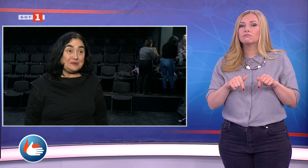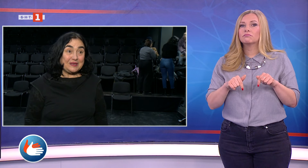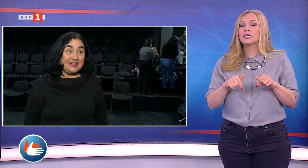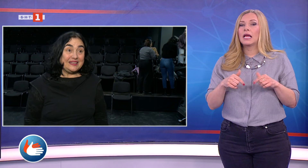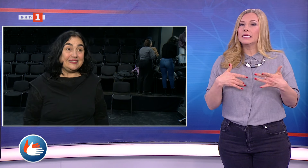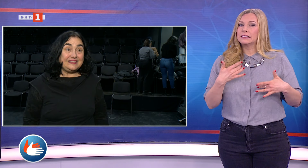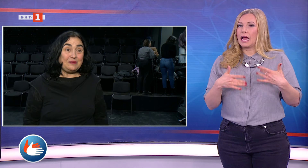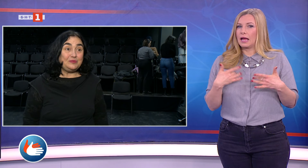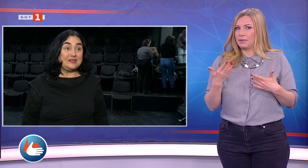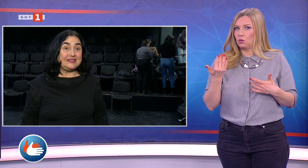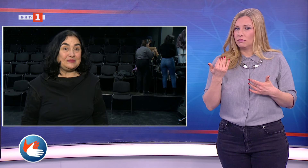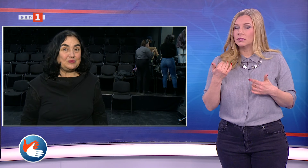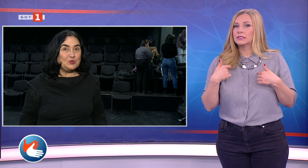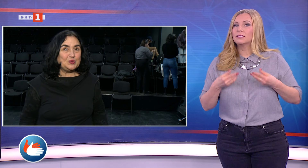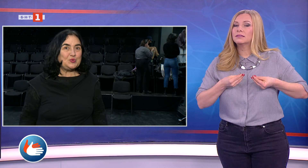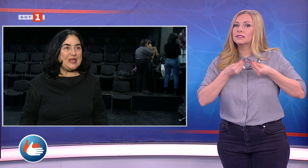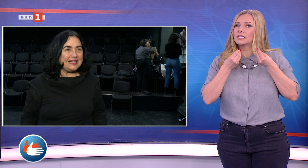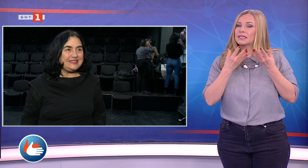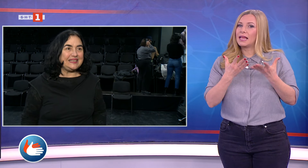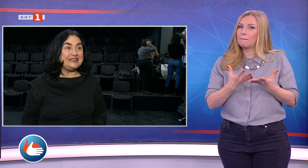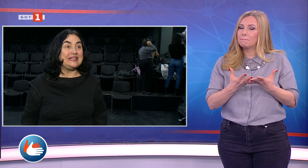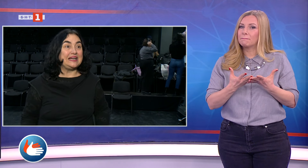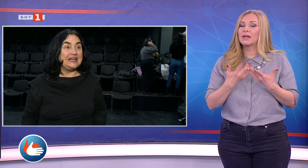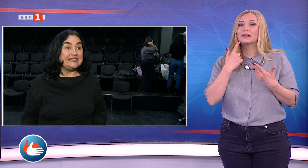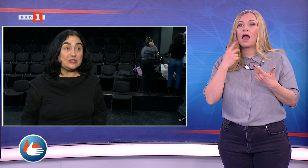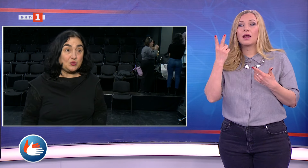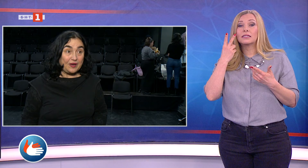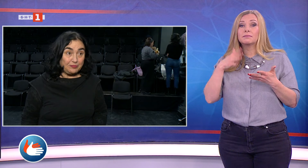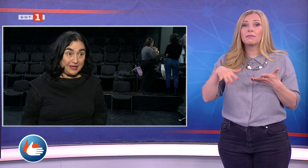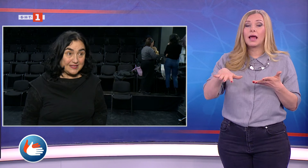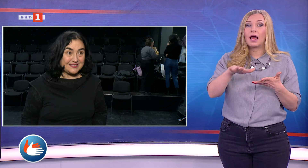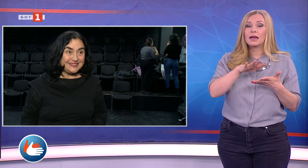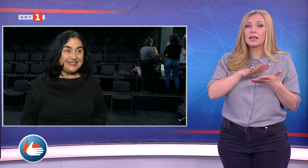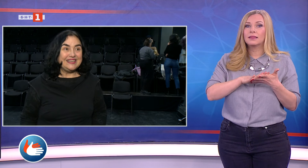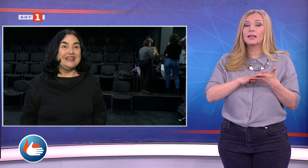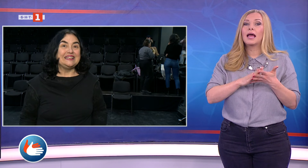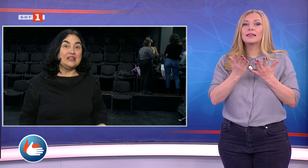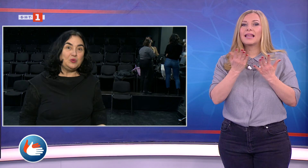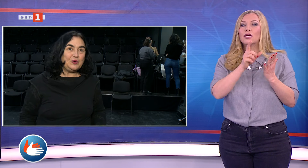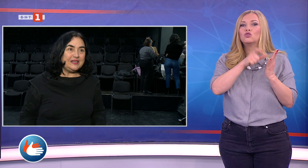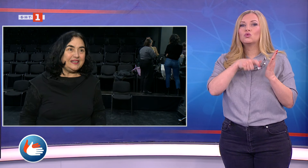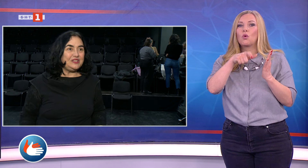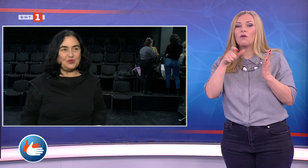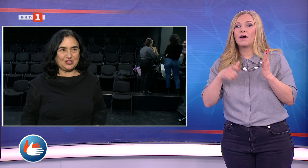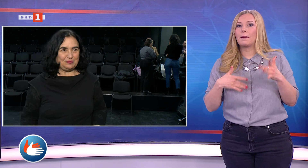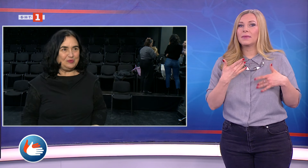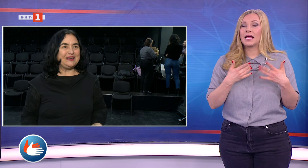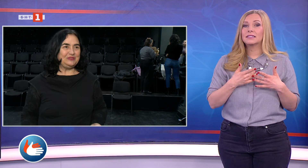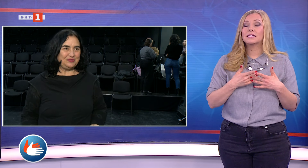искахме да дадем достояние на текстова пиеса на глуха и чуваща публика